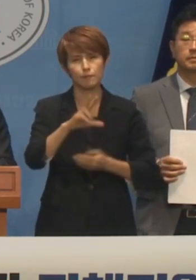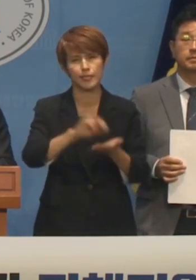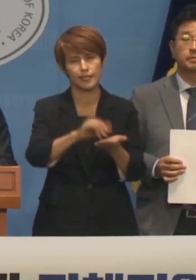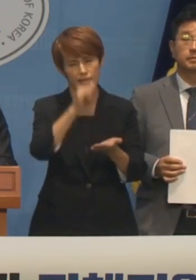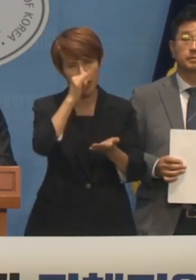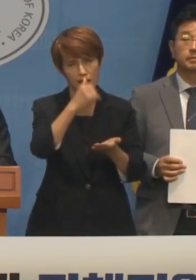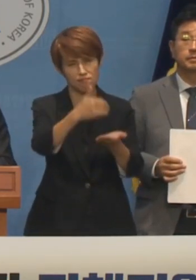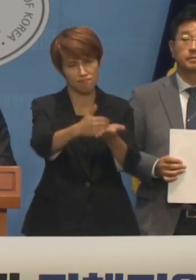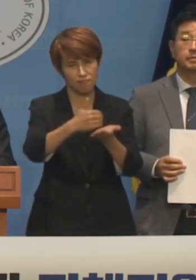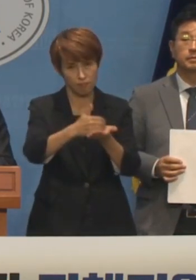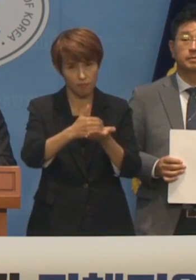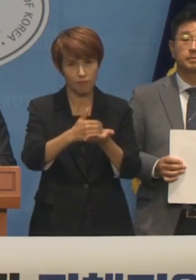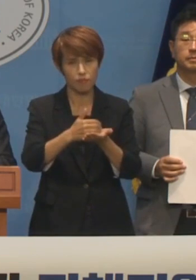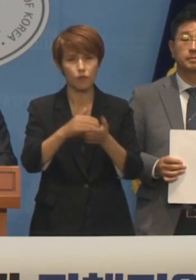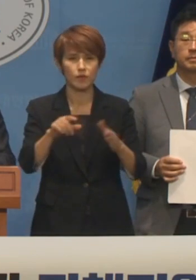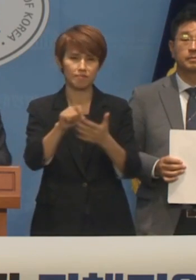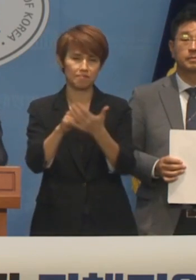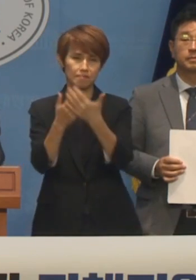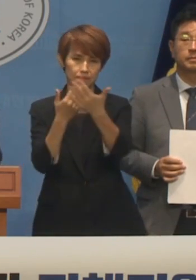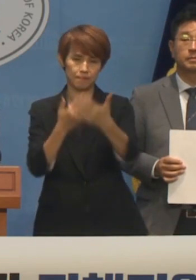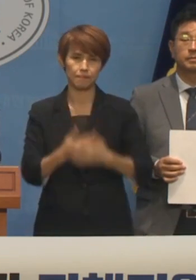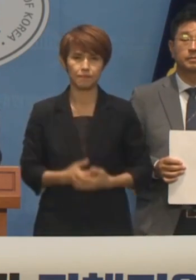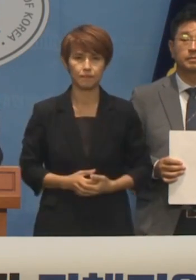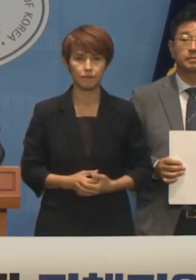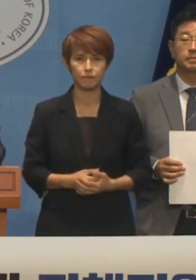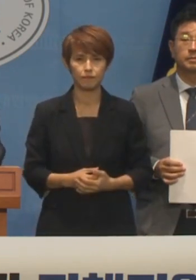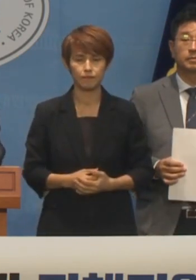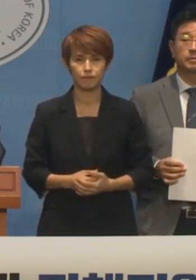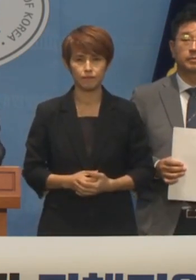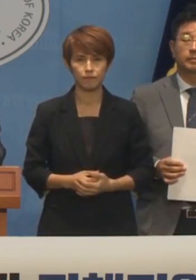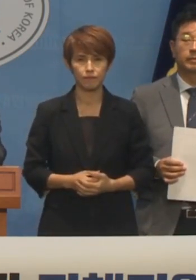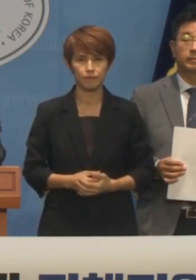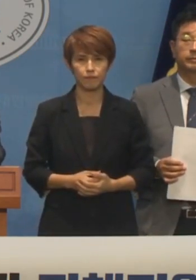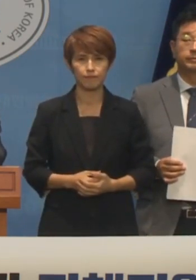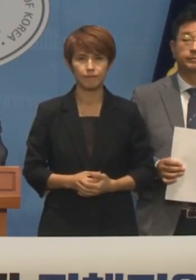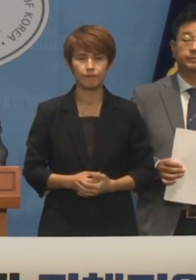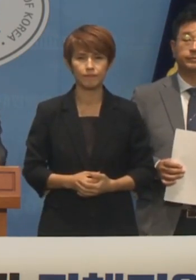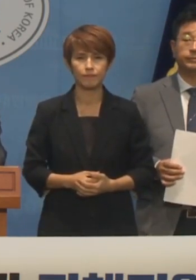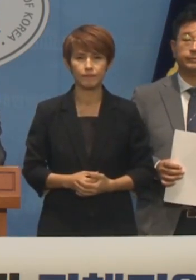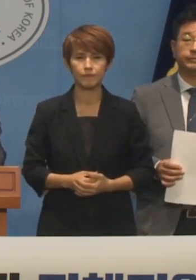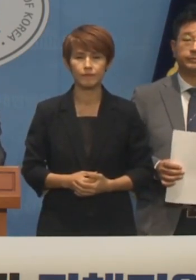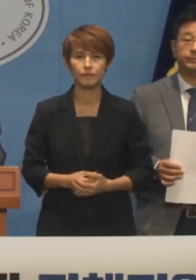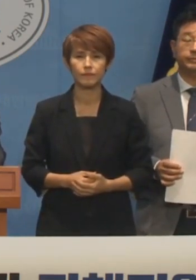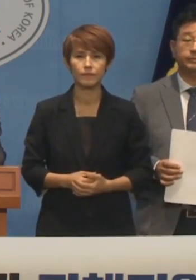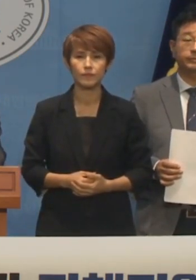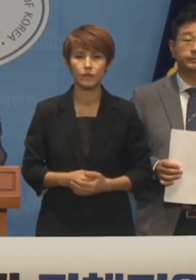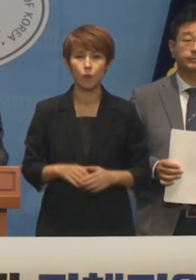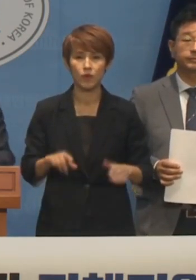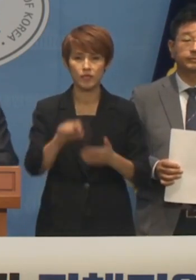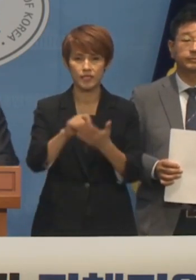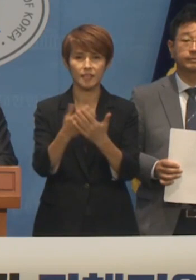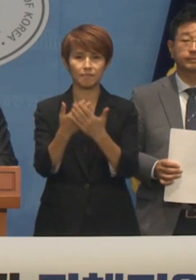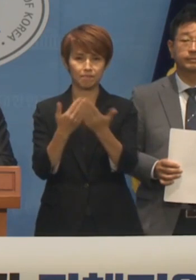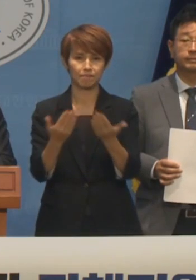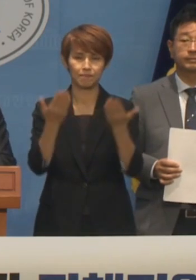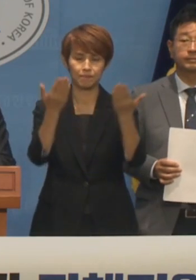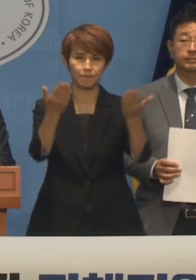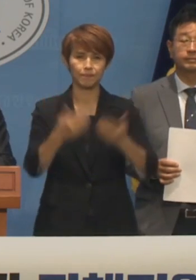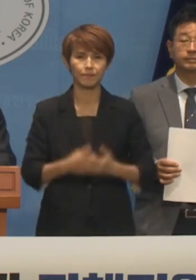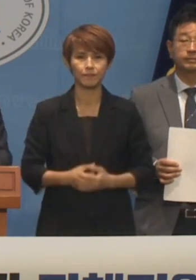상황에서 준비했습니다. 여러 가지 문제점들을 지적하고 촉구하는 그런 내용으로 기자회견을